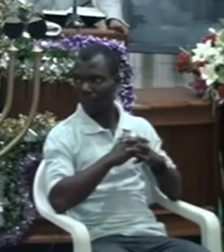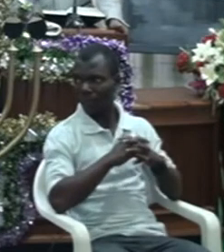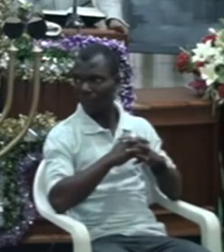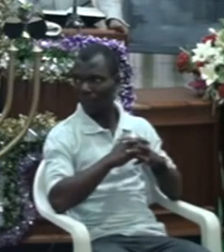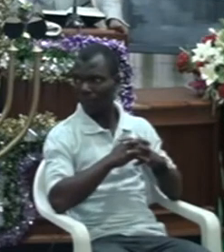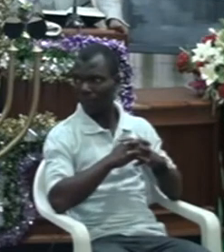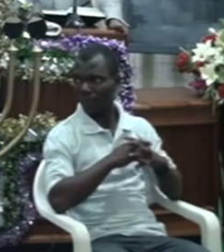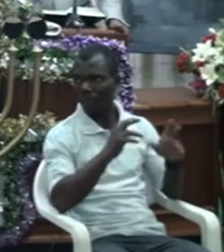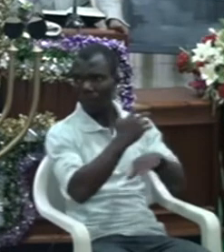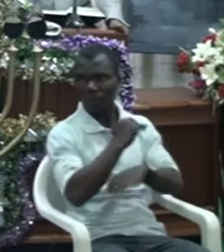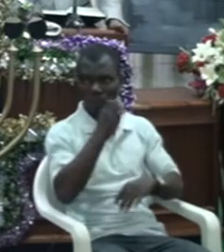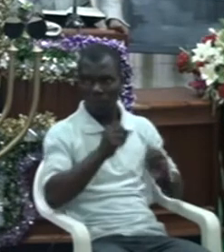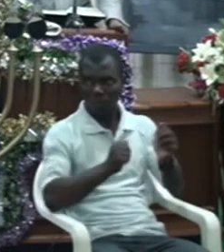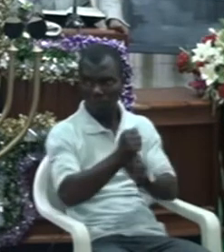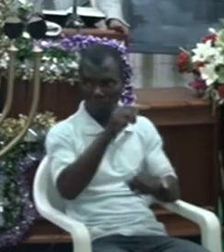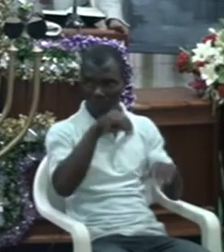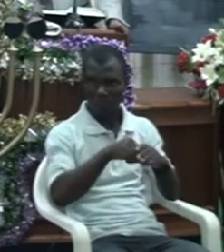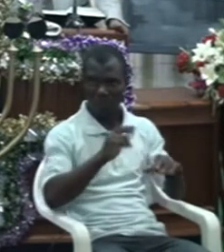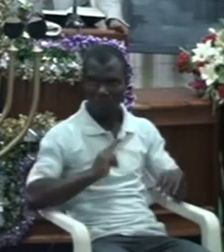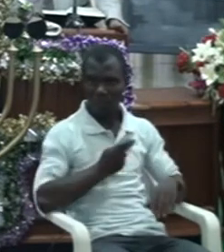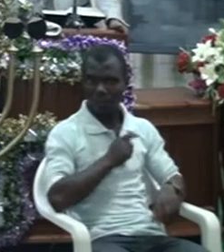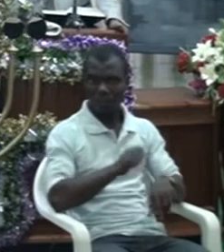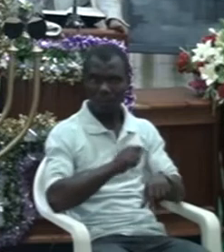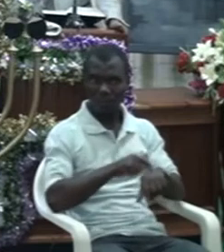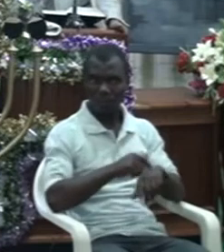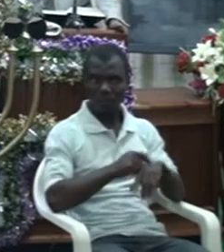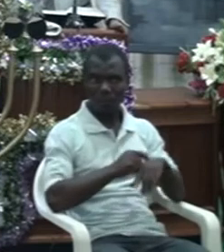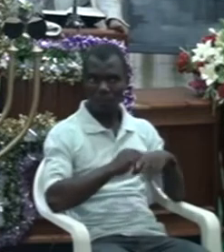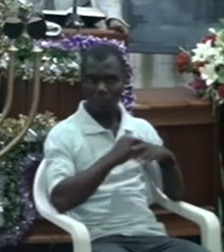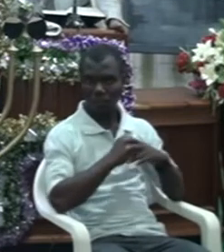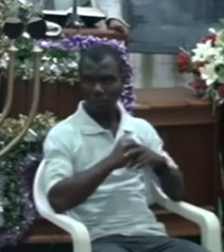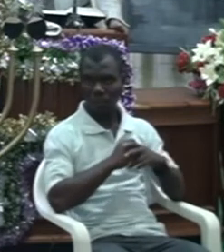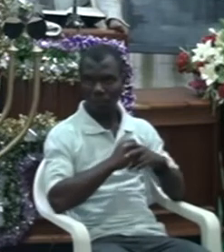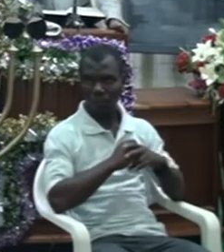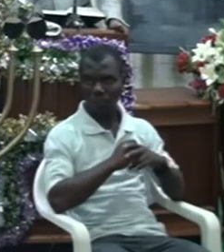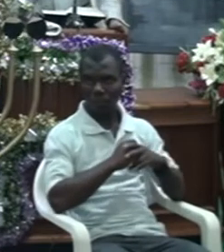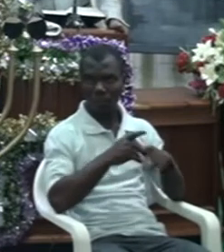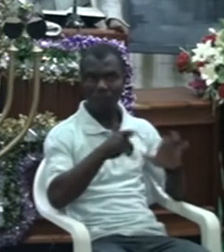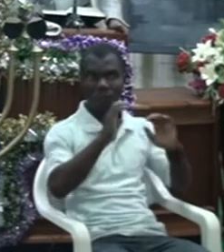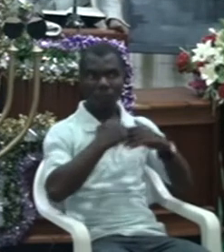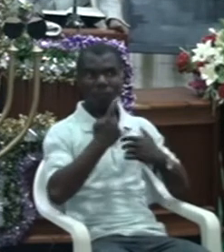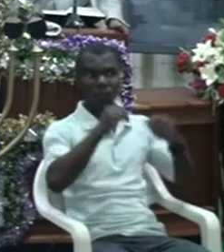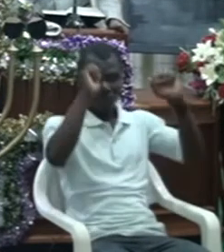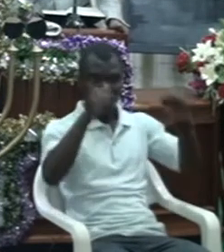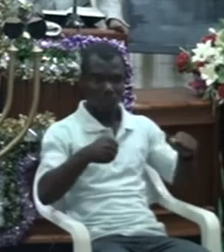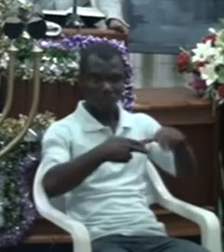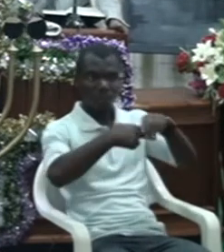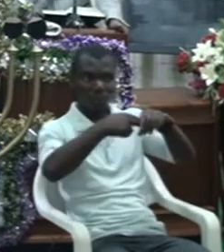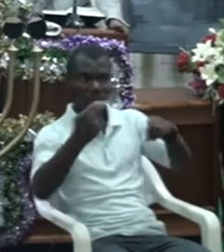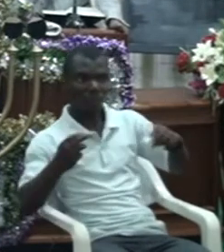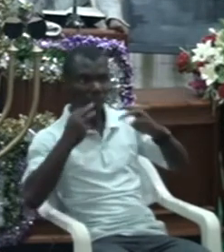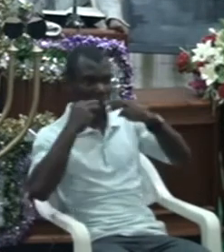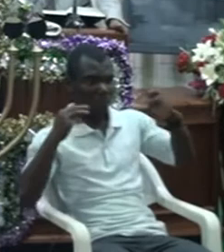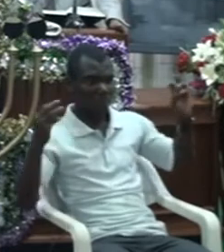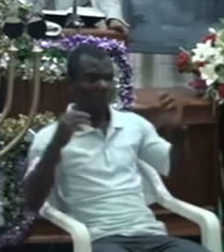Et cela se passe dans notre temps. Il y a une puissance qui a quitté la mer.